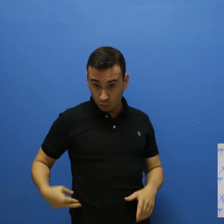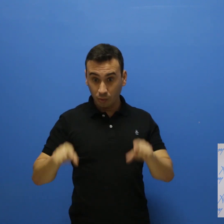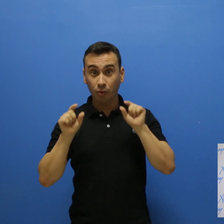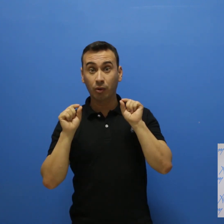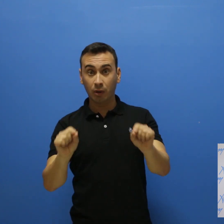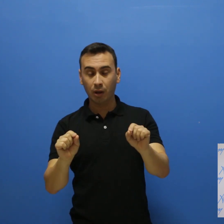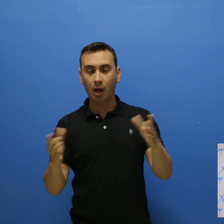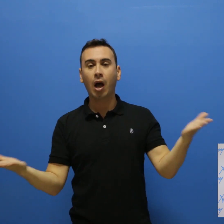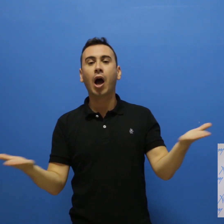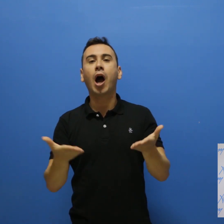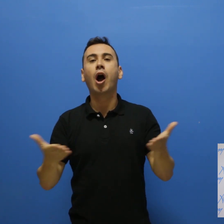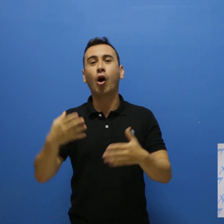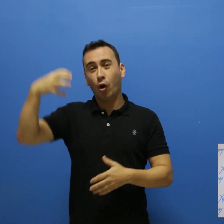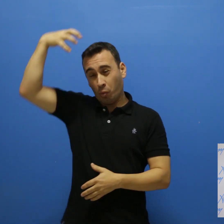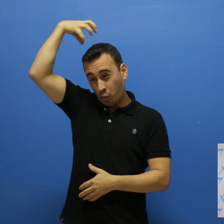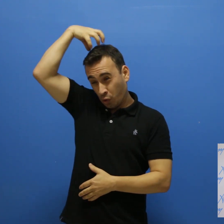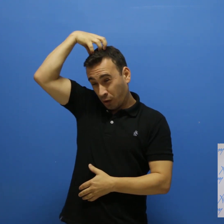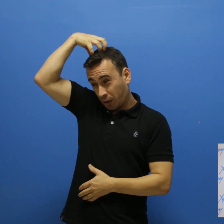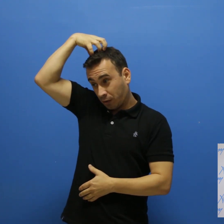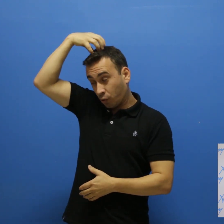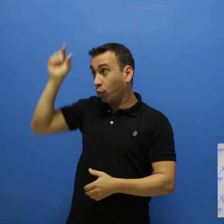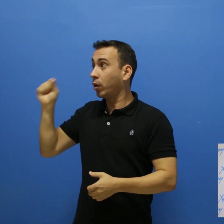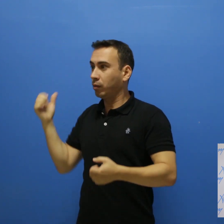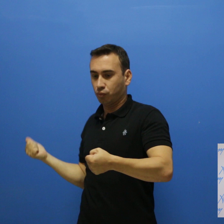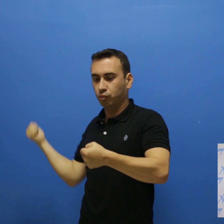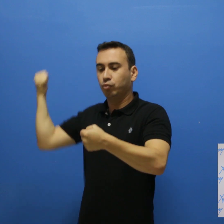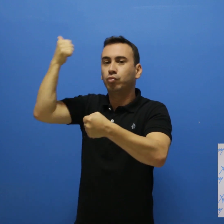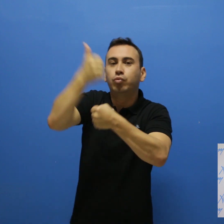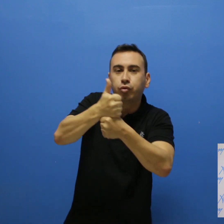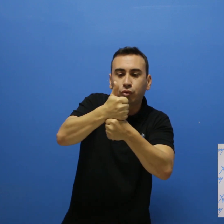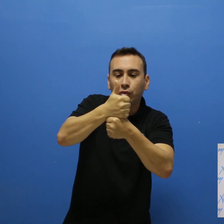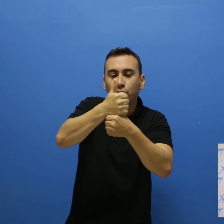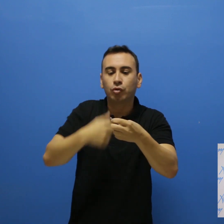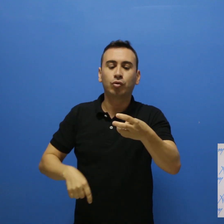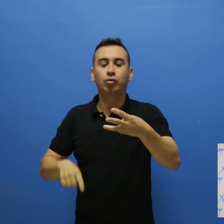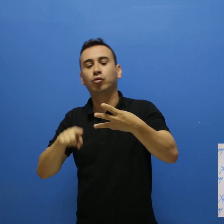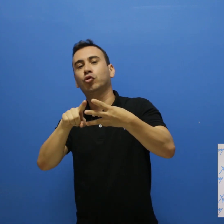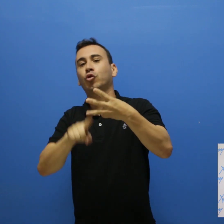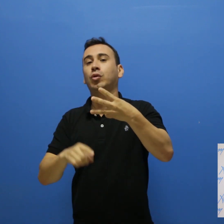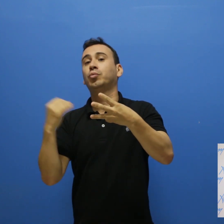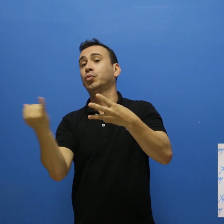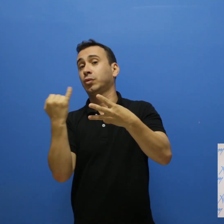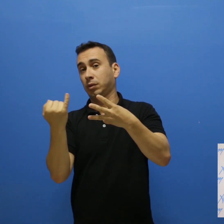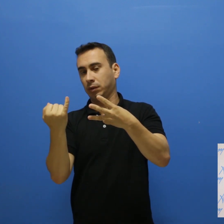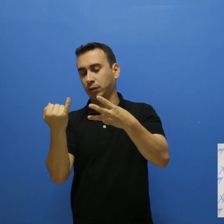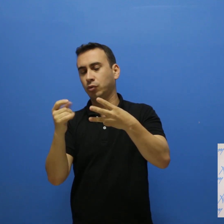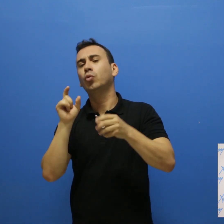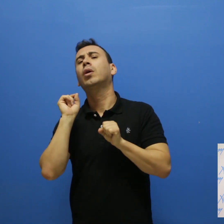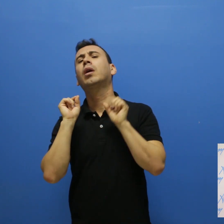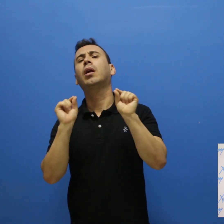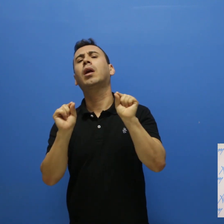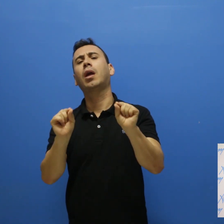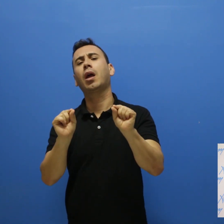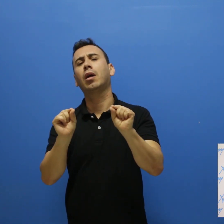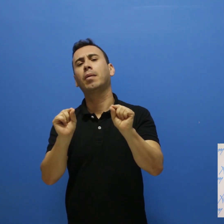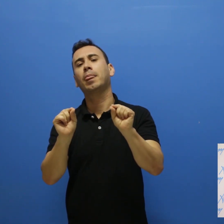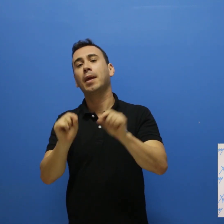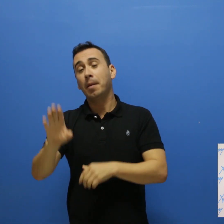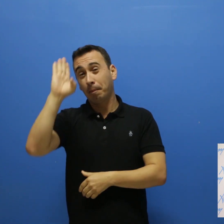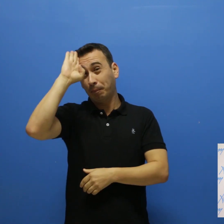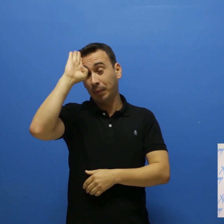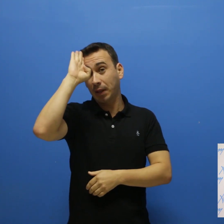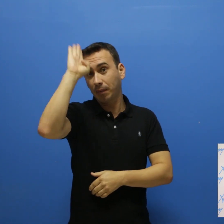elemento monárquico acabaria sobrepujando os outros dois aspectos, sobrepujando especialmente o